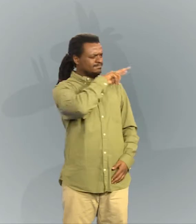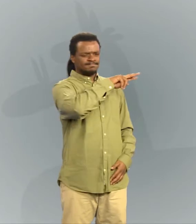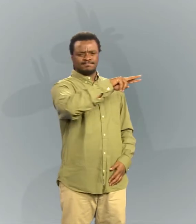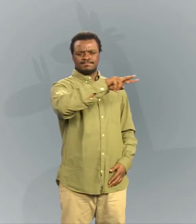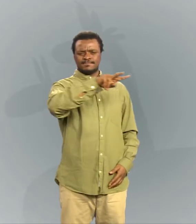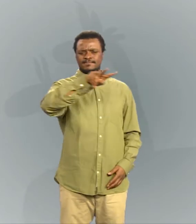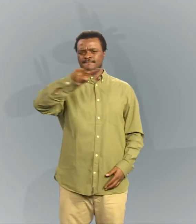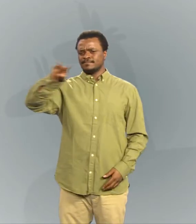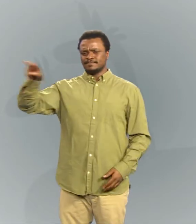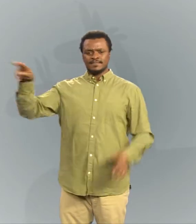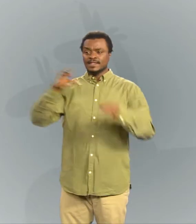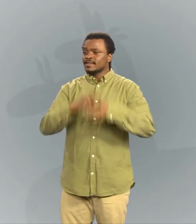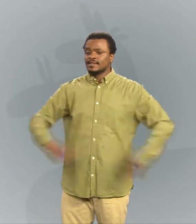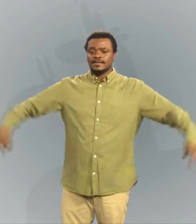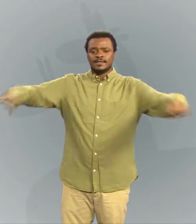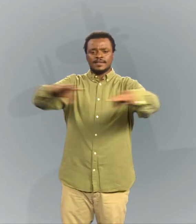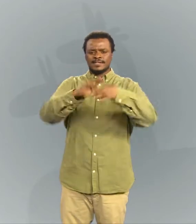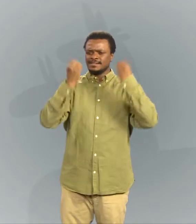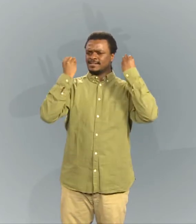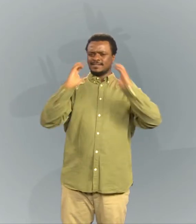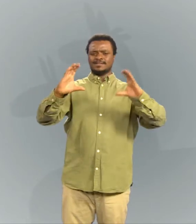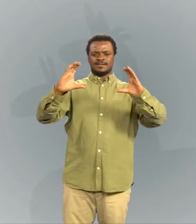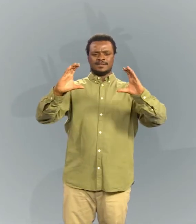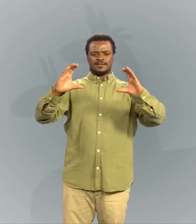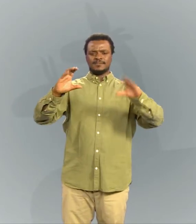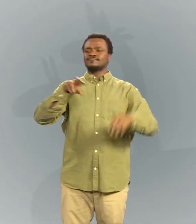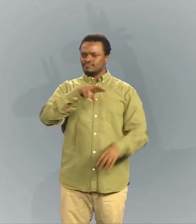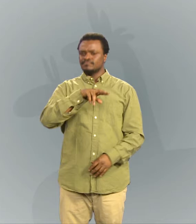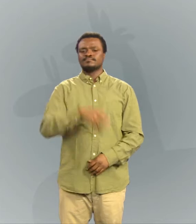Il regarde dehors. La surface de la terre est sèche.